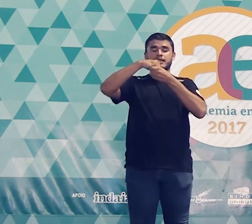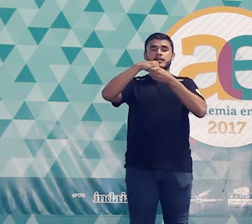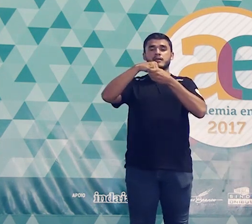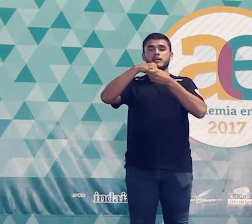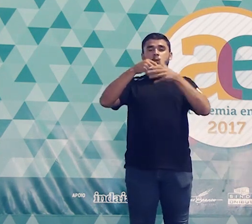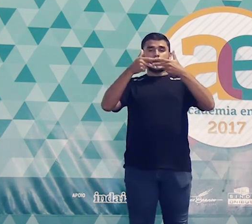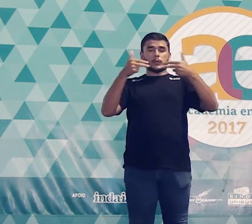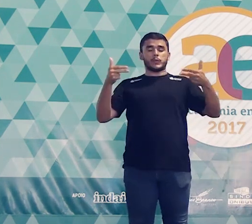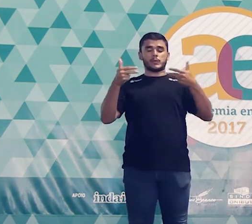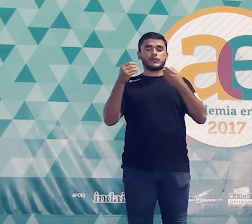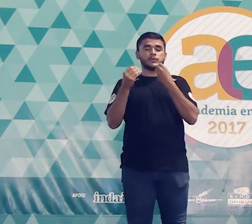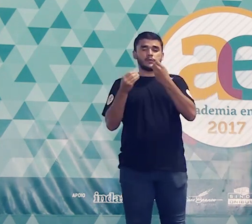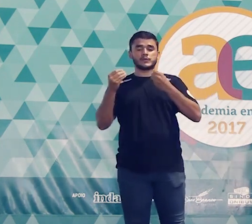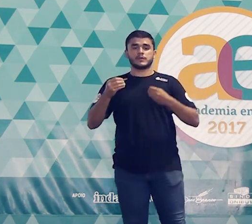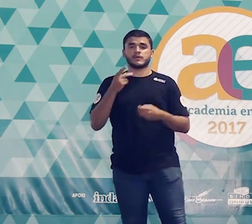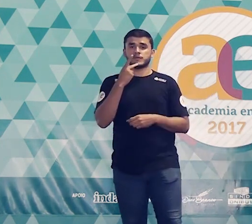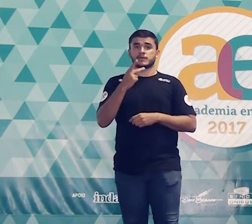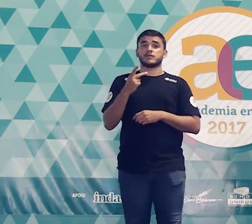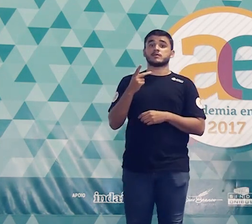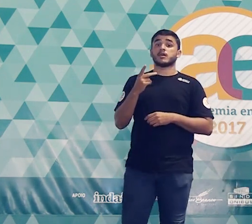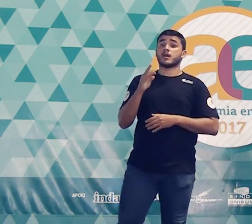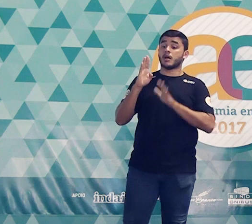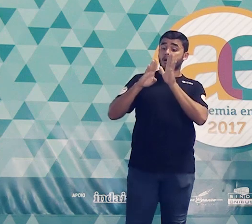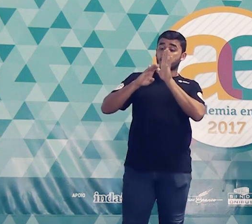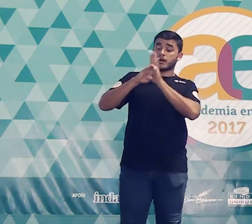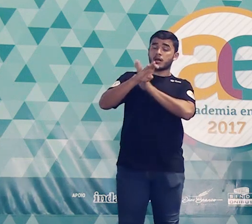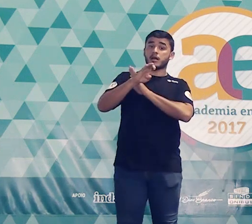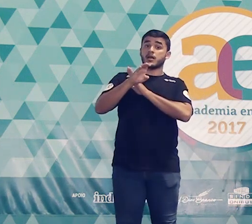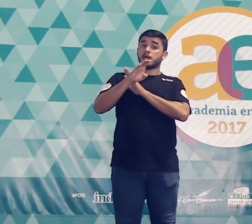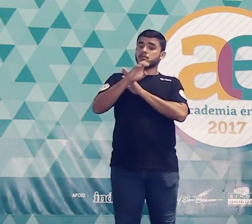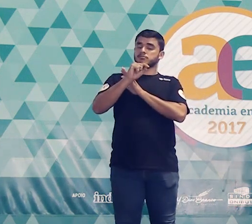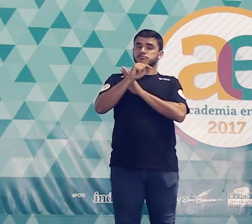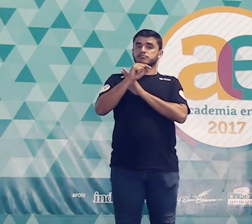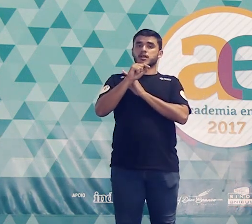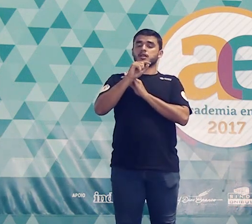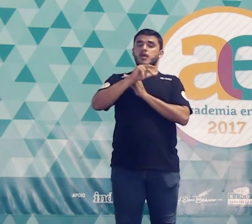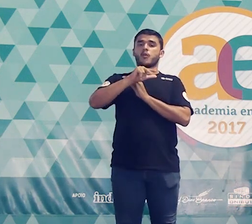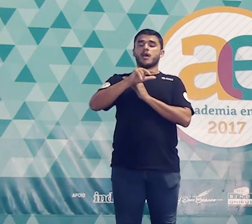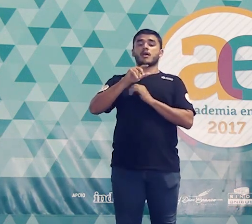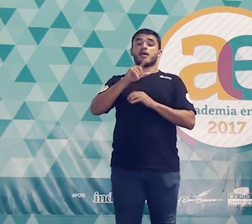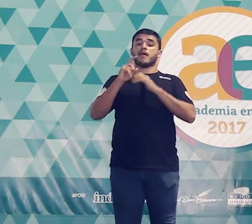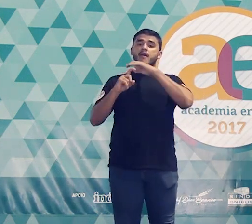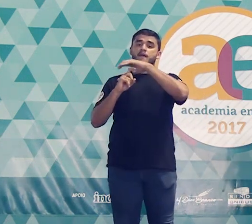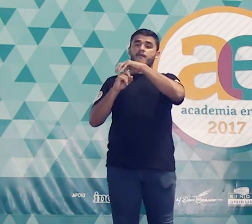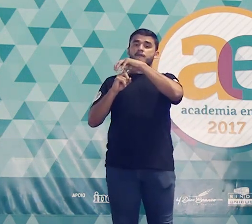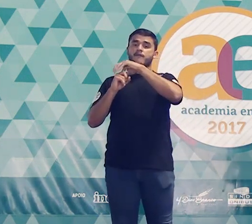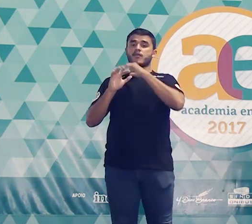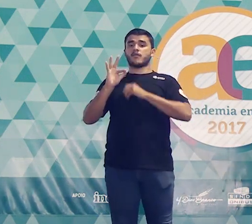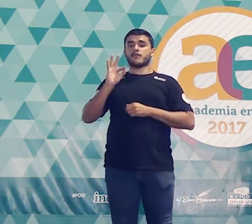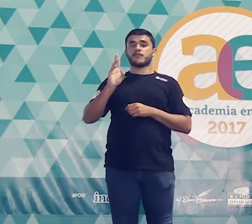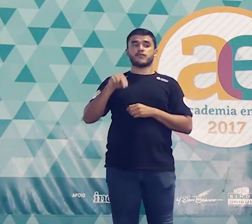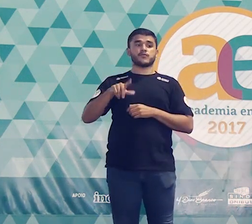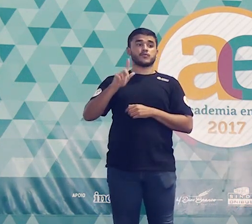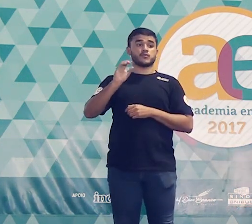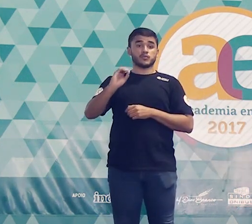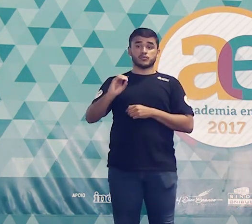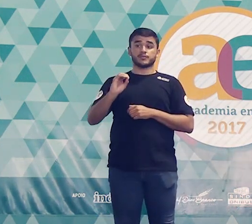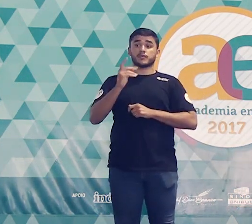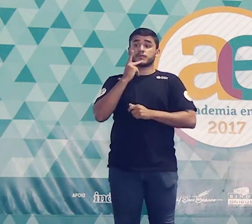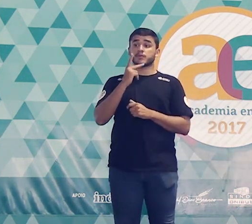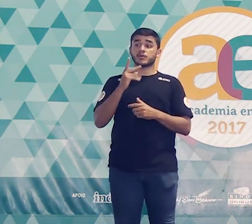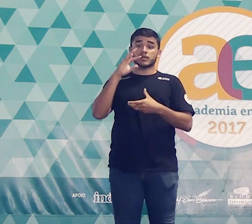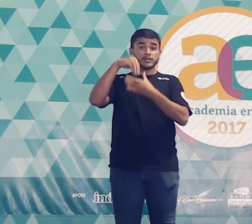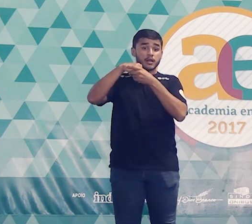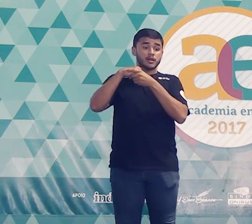na tua prova, não vincule a bactéria, vincule ao fungo, tá certo? Quando levantar, Rodrigo, processo de fermentação